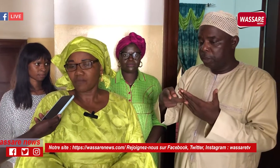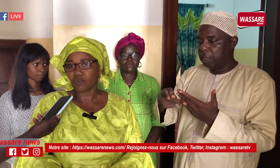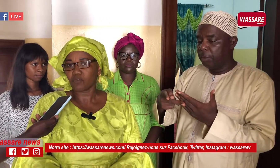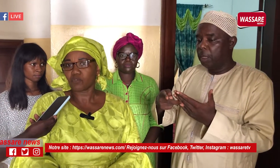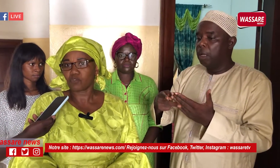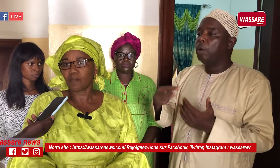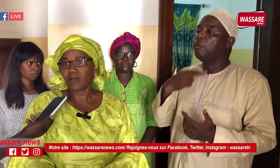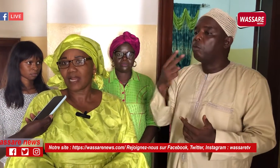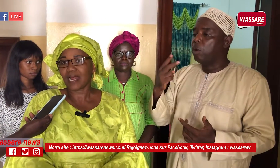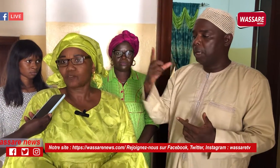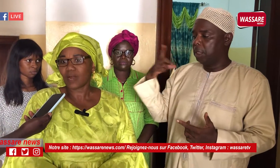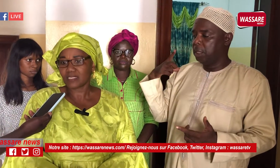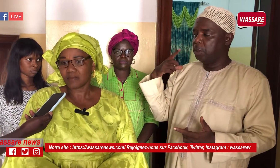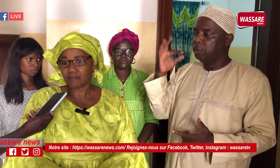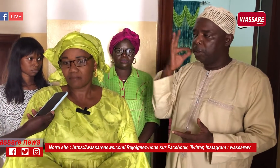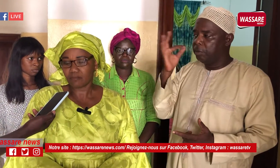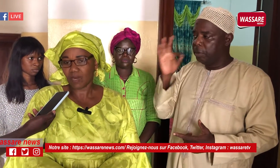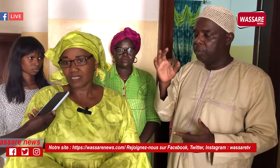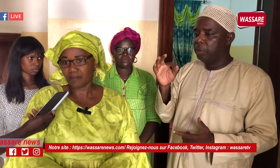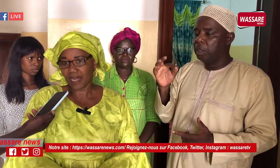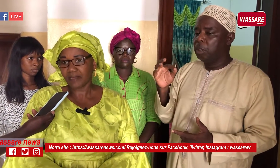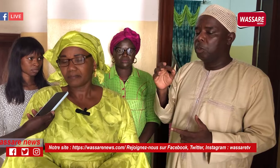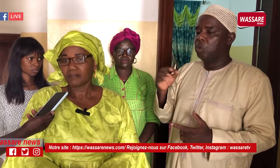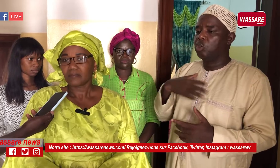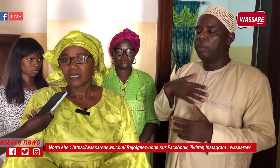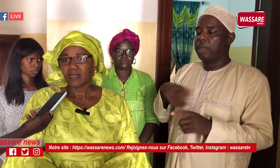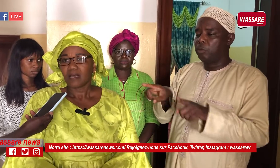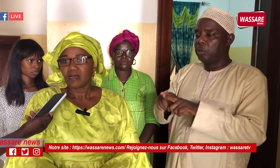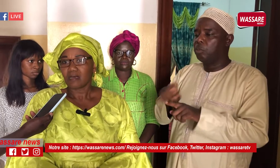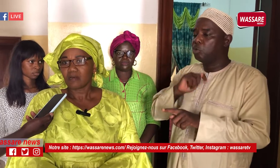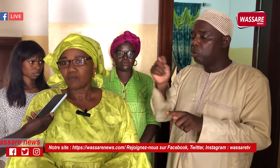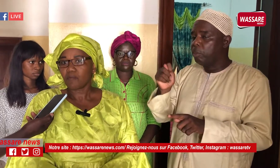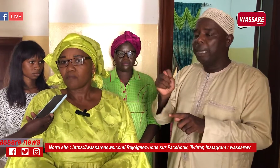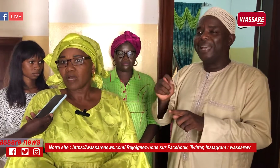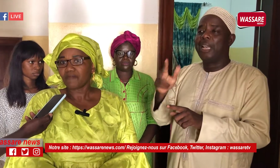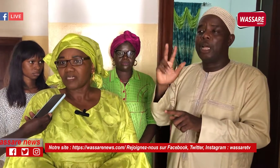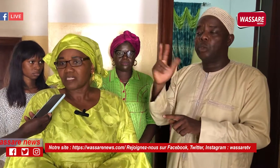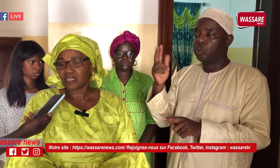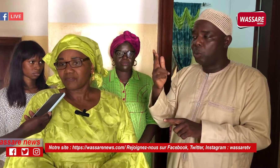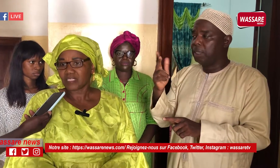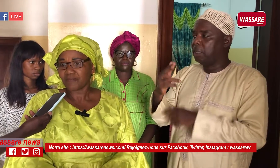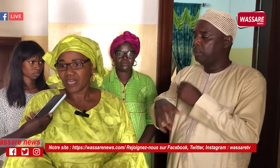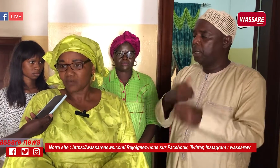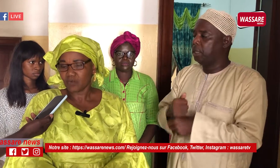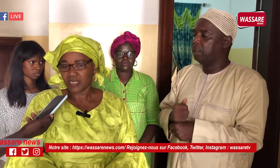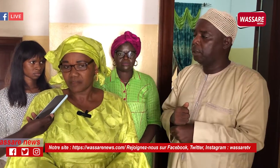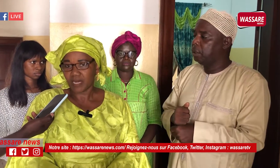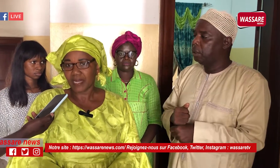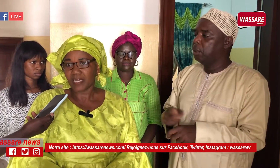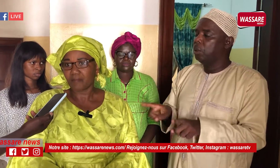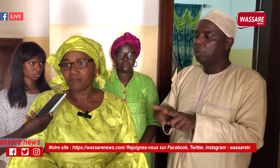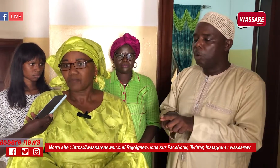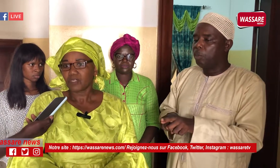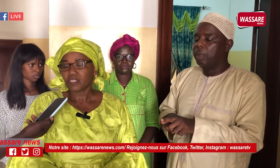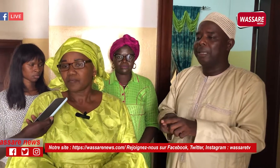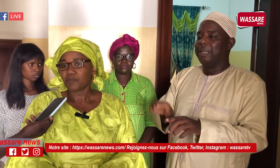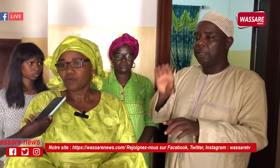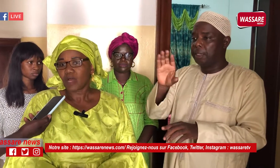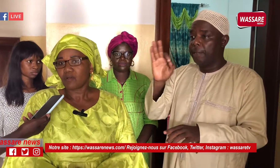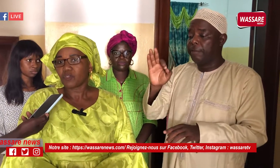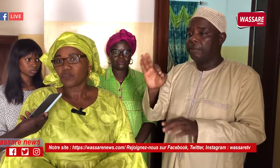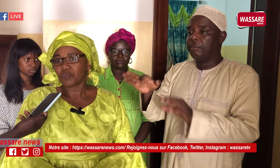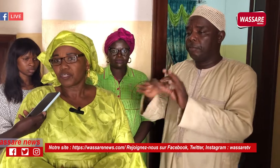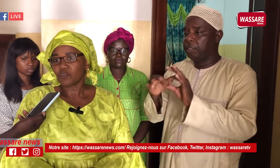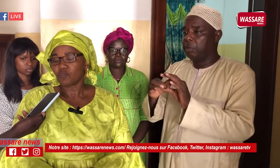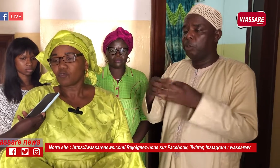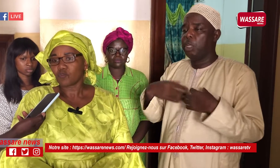des femmes, dont nous sommes à la troisième année. Comme avec le CFESAF, il y a tous les types de handicap. C'est